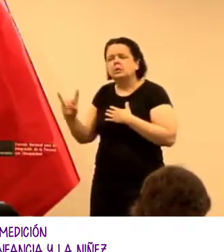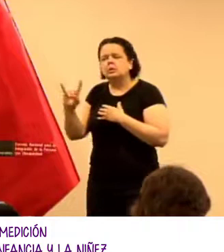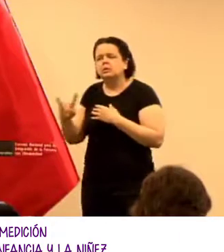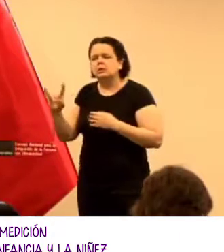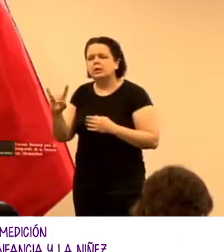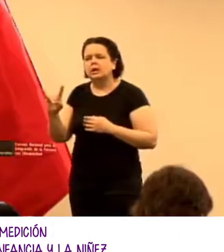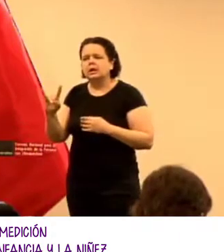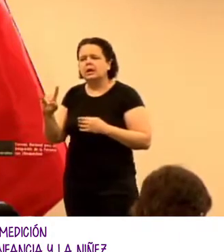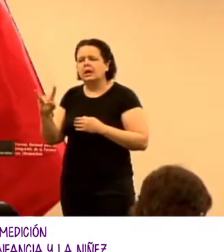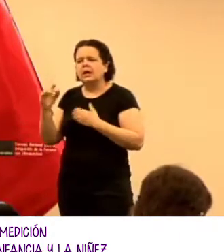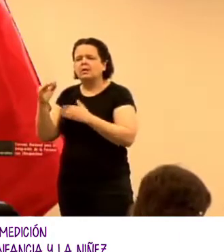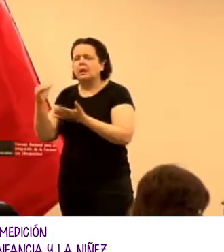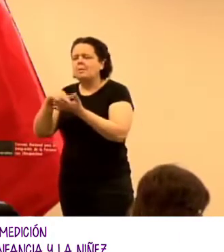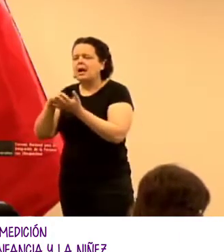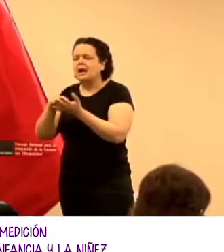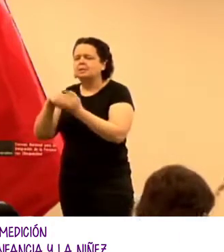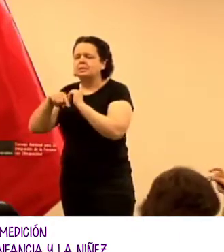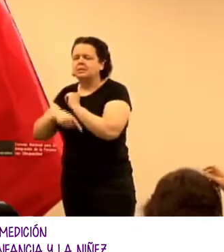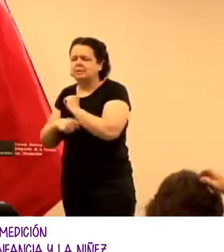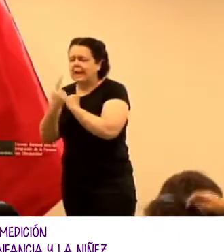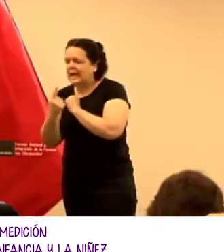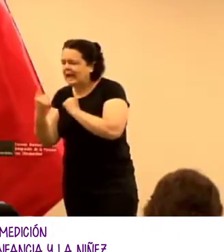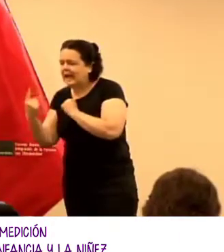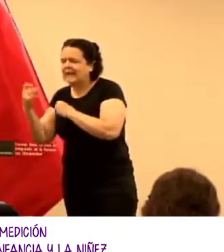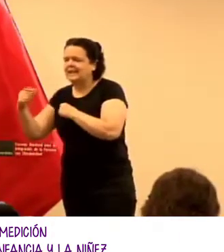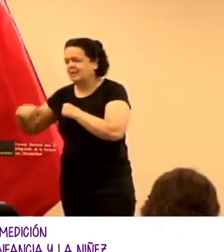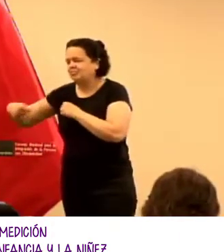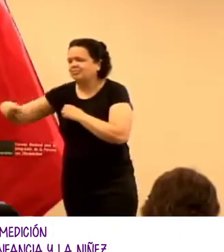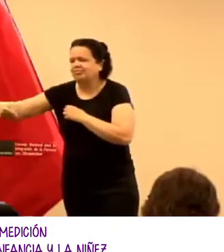el punto de corte más severo, que es cada día.